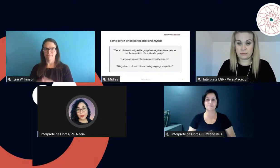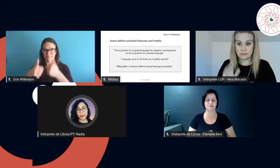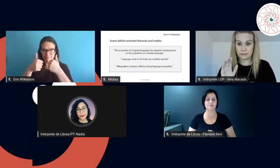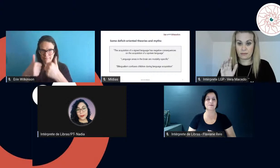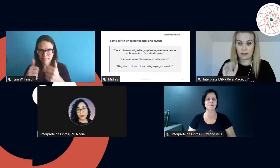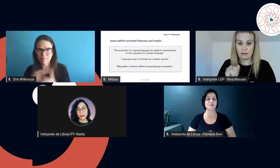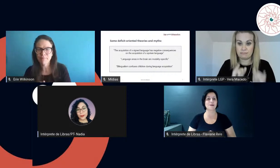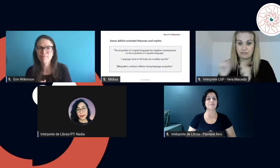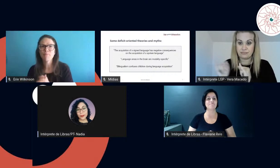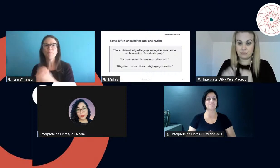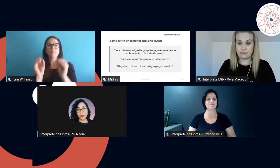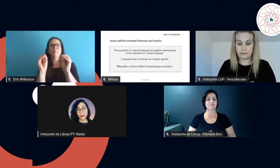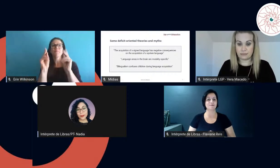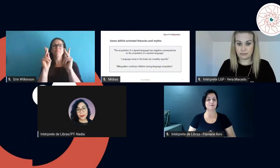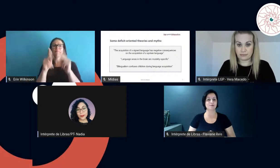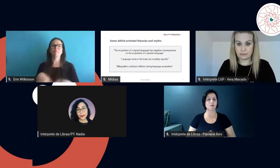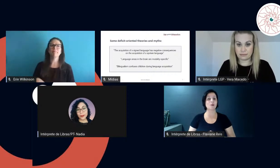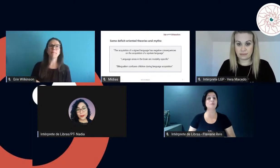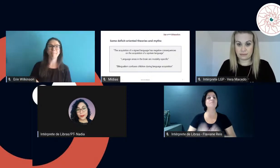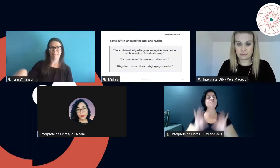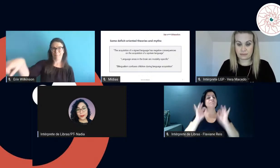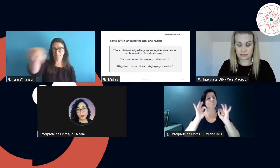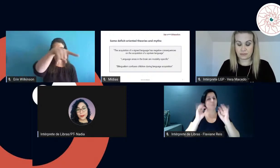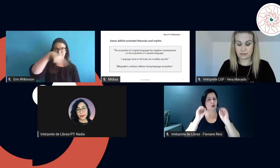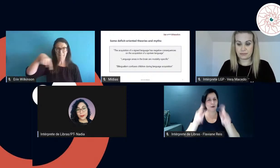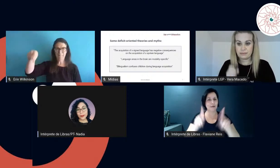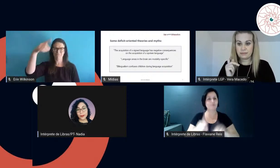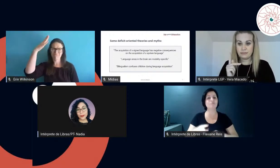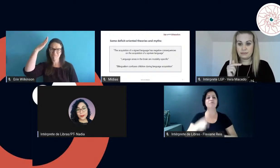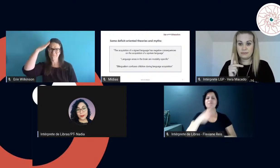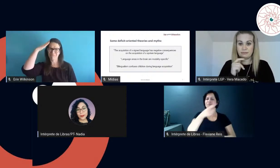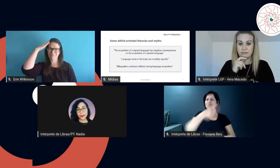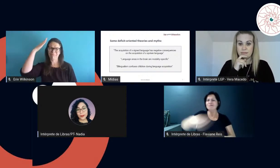Pode ir a próxima lâmina, por favor.